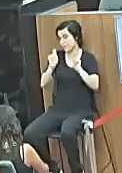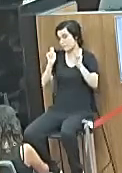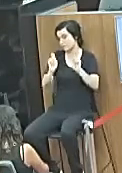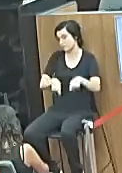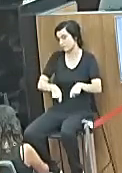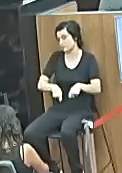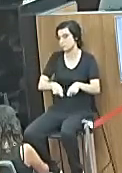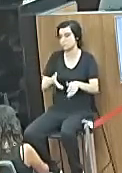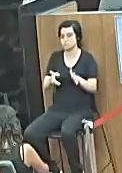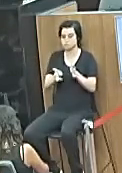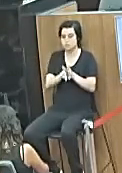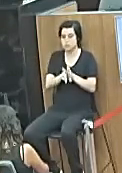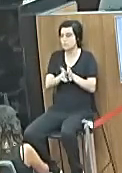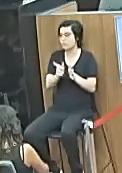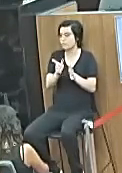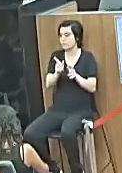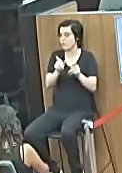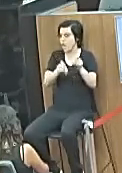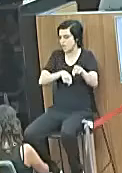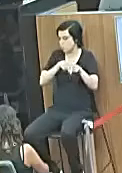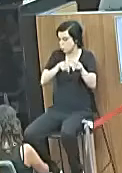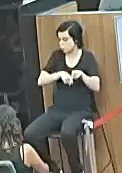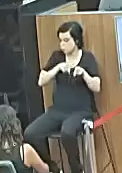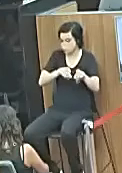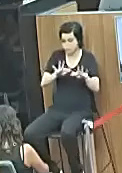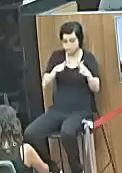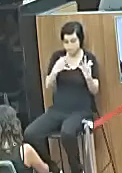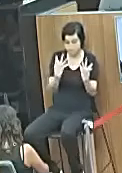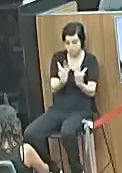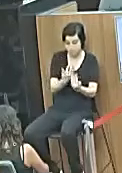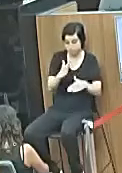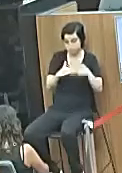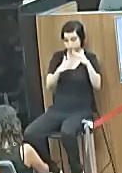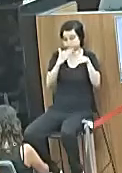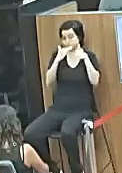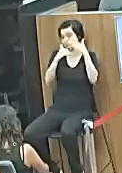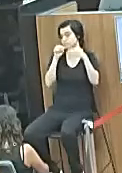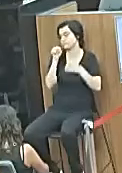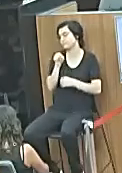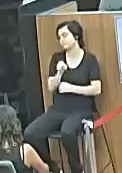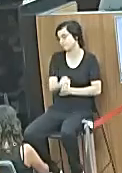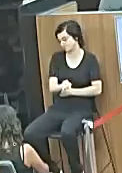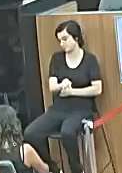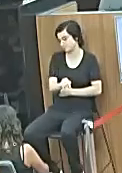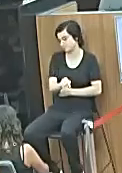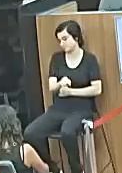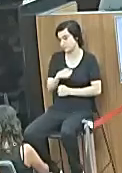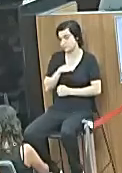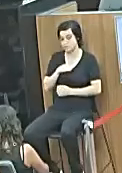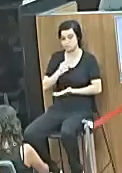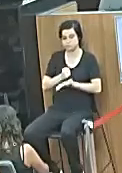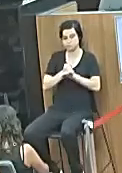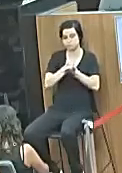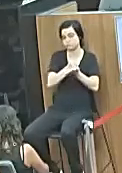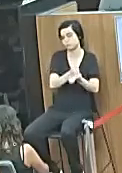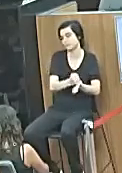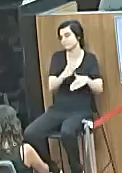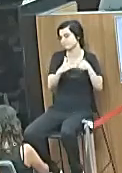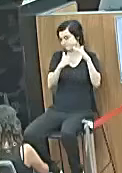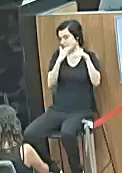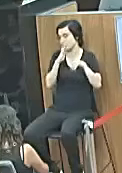dos agricultores familiares em agroecologia ea agre a agricultura sustentável